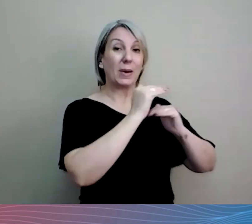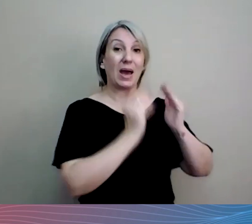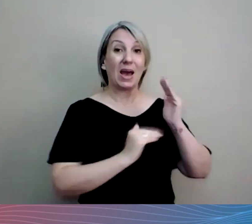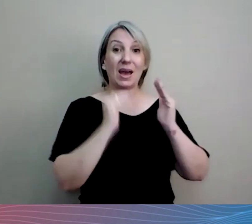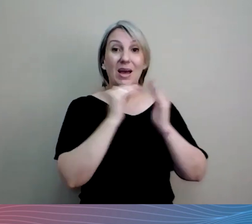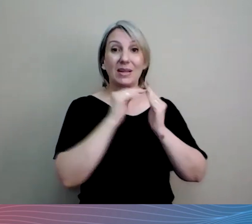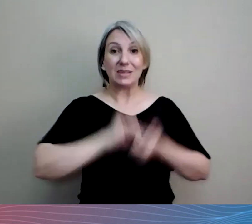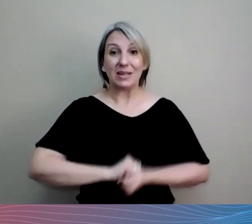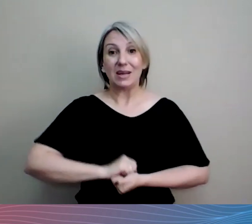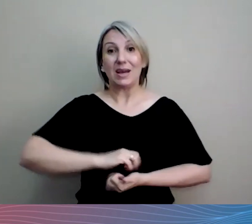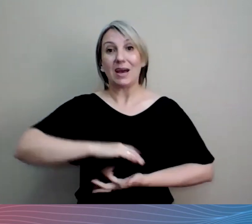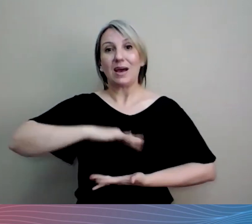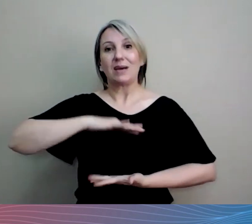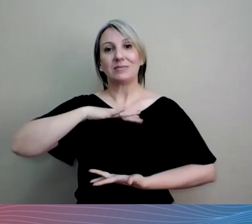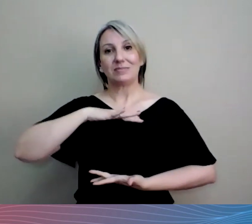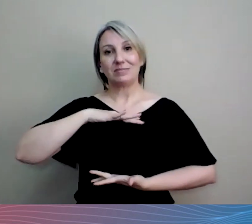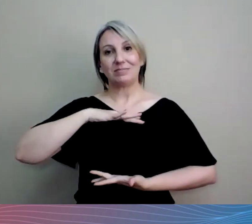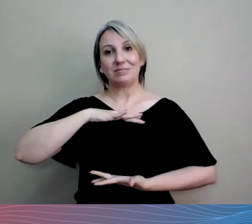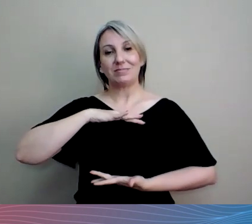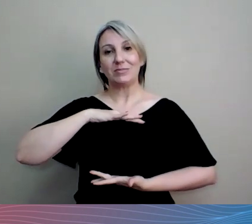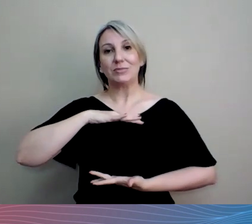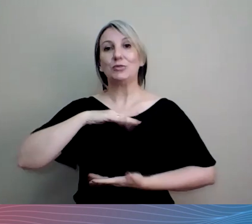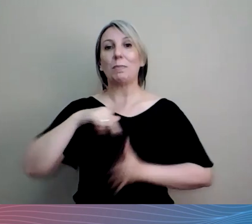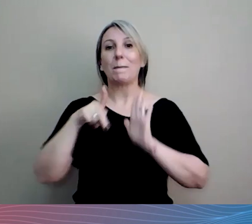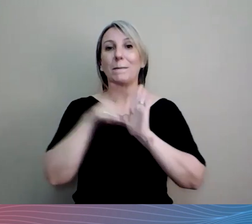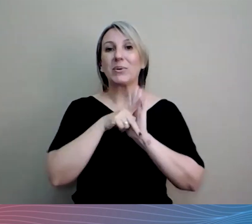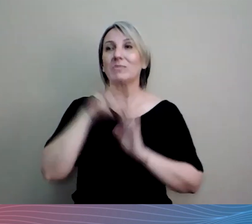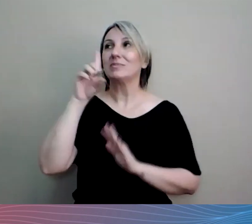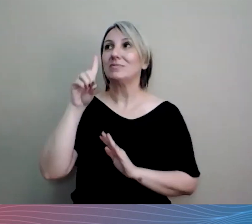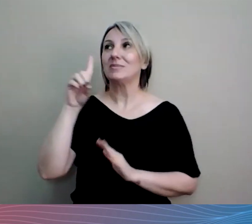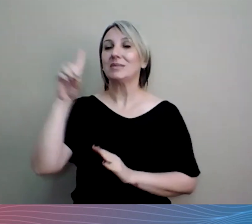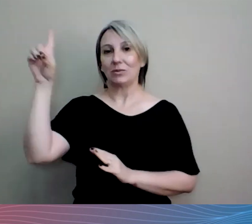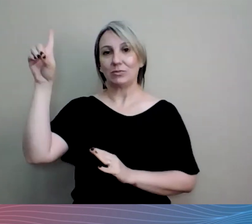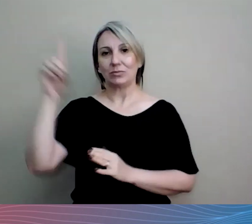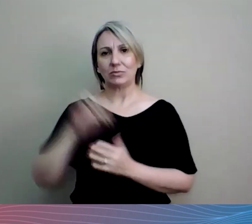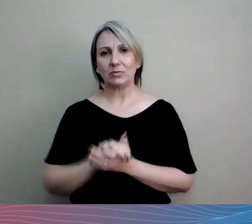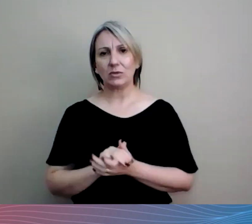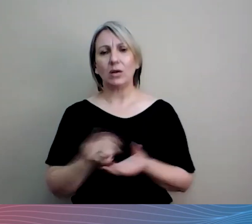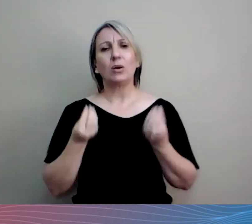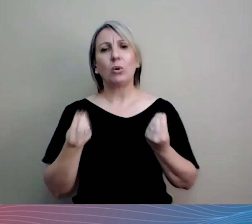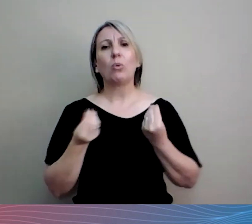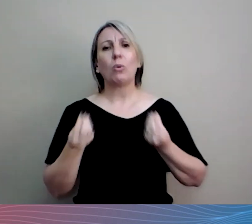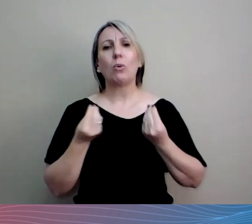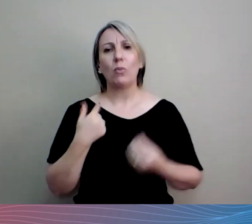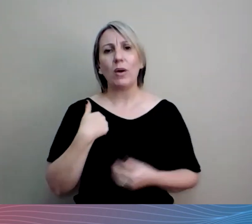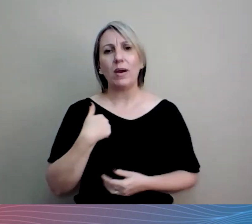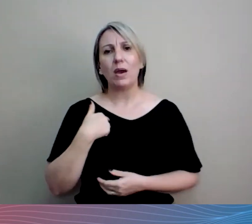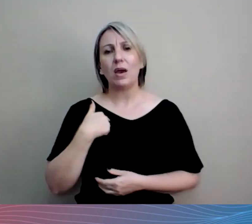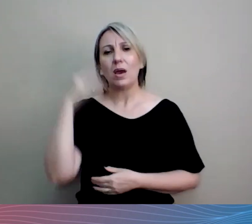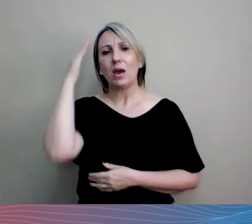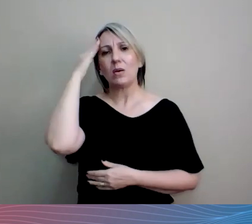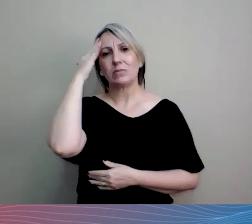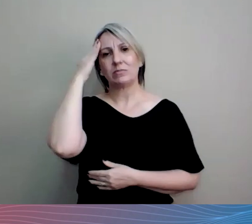a plenitude de Deus. Como você vai entender isso, irmãos? Eu vou usar de novo